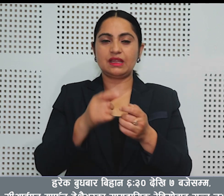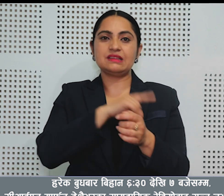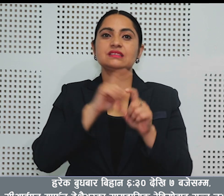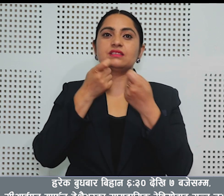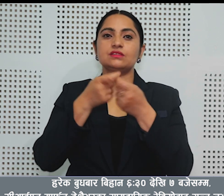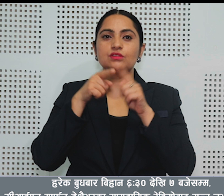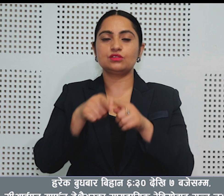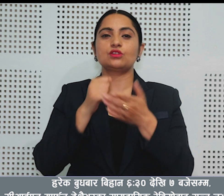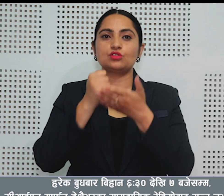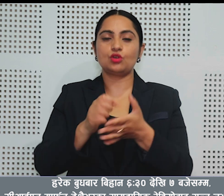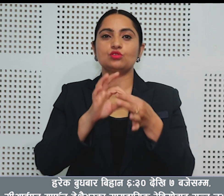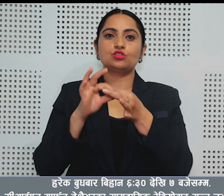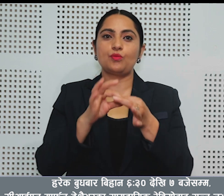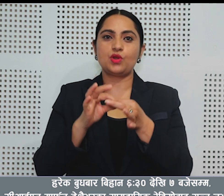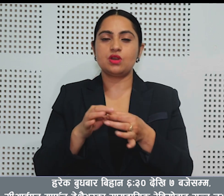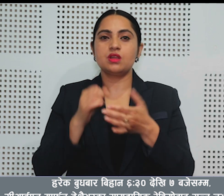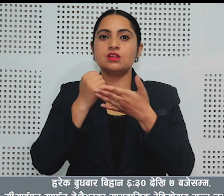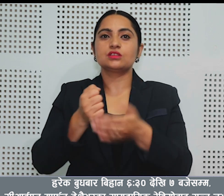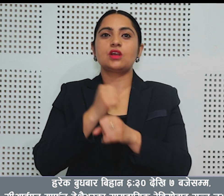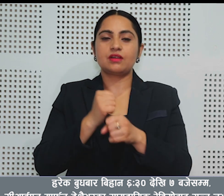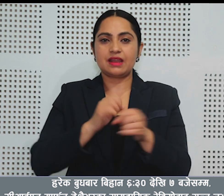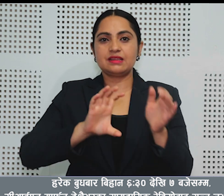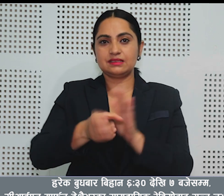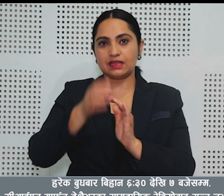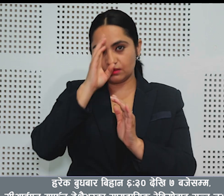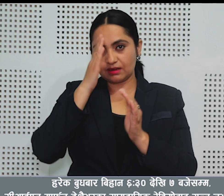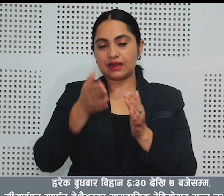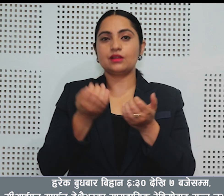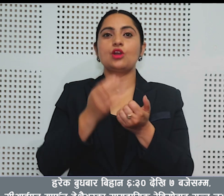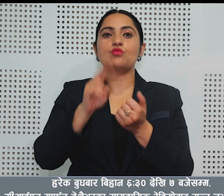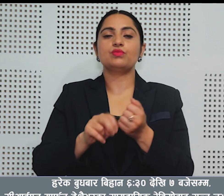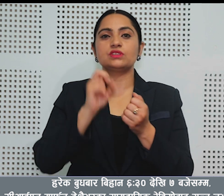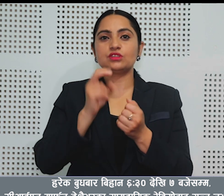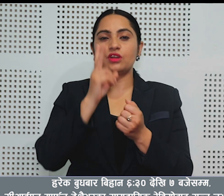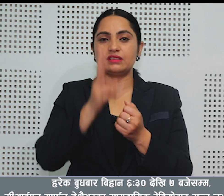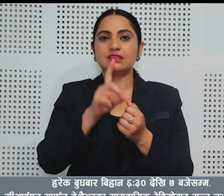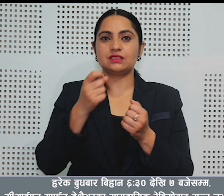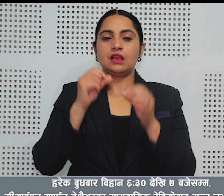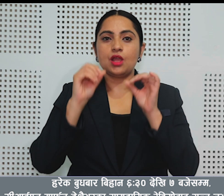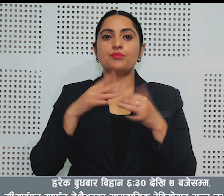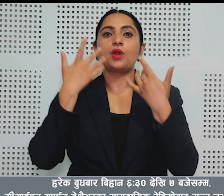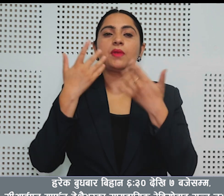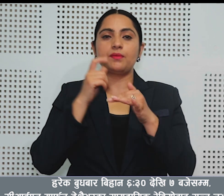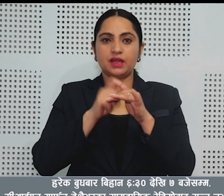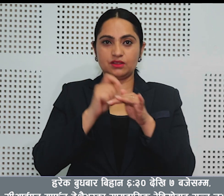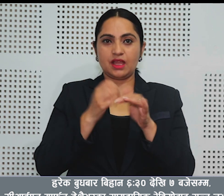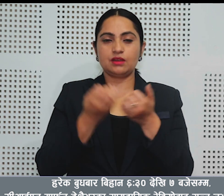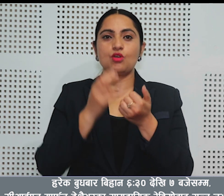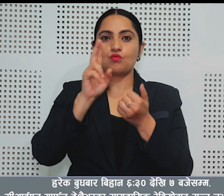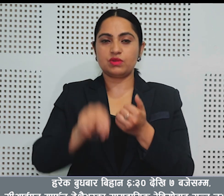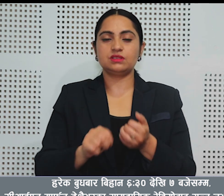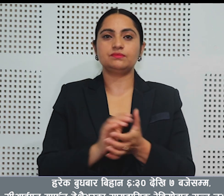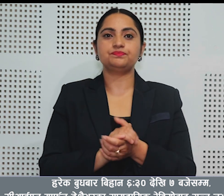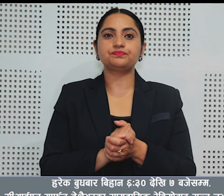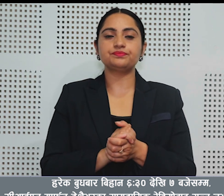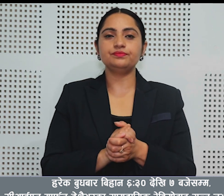क्षेत्रसँग सहयोग, समन्वय र सहकार्य स्थानीय सरकारले गर्नुपर्दछ। तर त्यसका लागि प्रभावकारी तयारीमा जुट्नुपर्ने